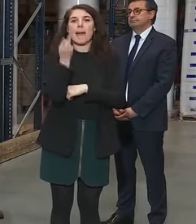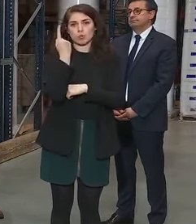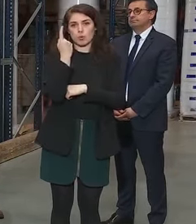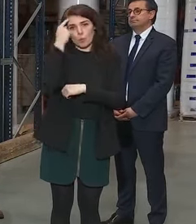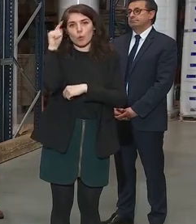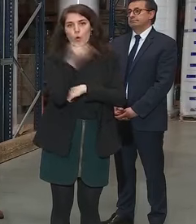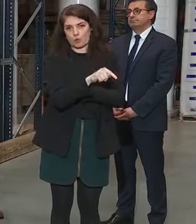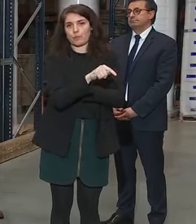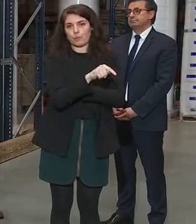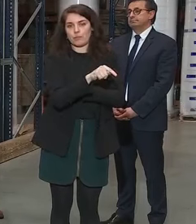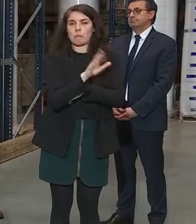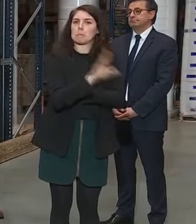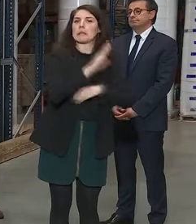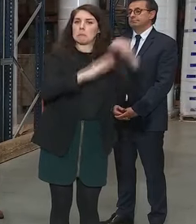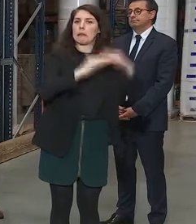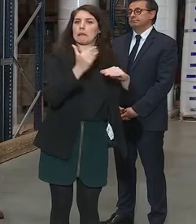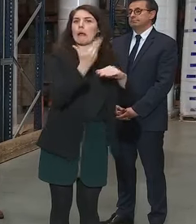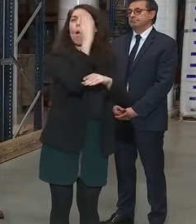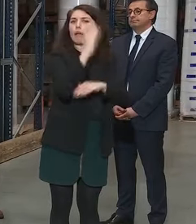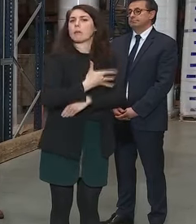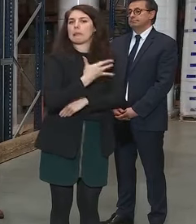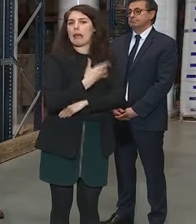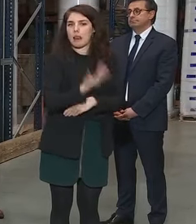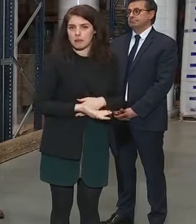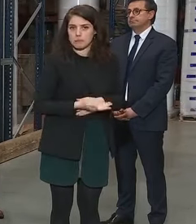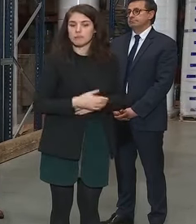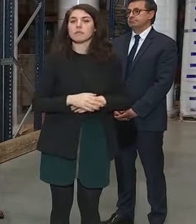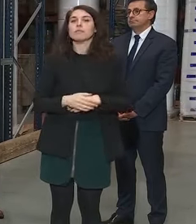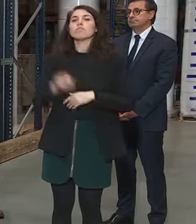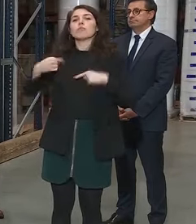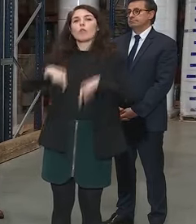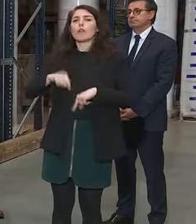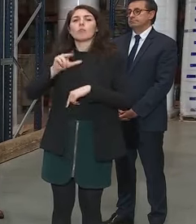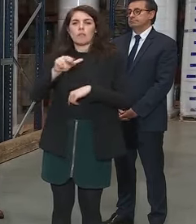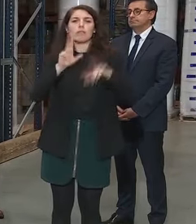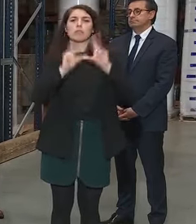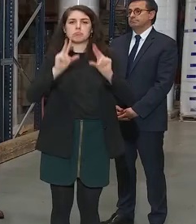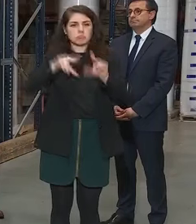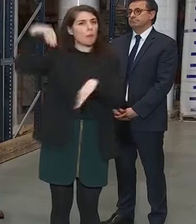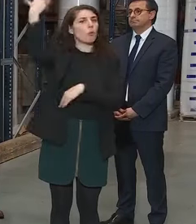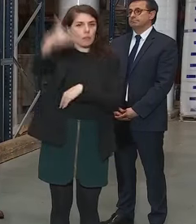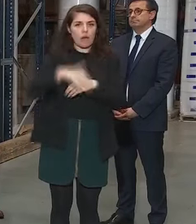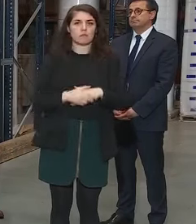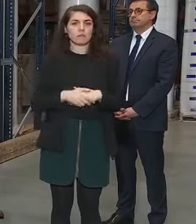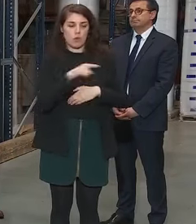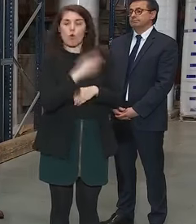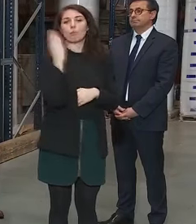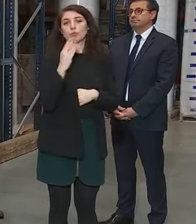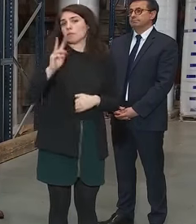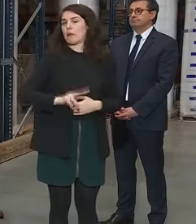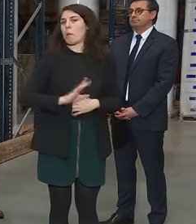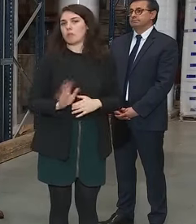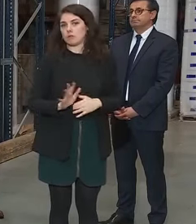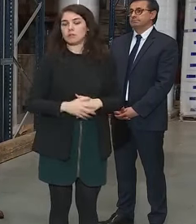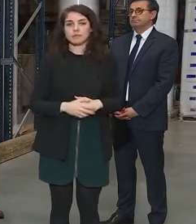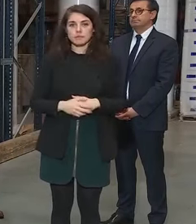différentes catégories. Le gouvernement reviendra là aussi sur les différentes catégories d'emploi. C'est indispensable. Les